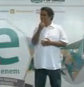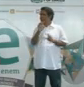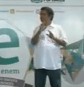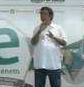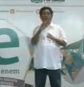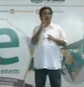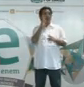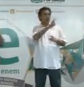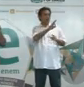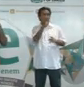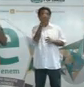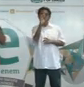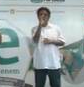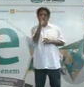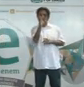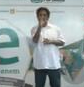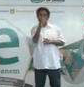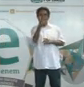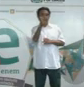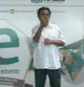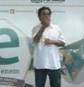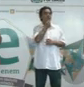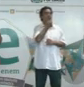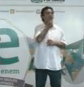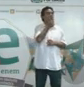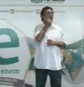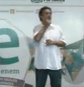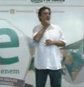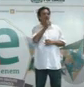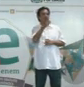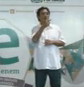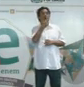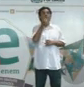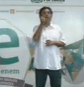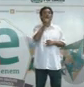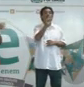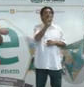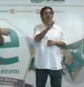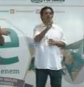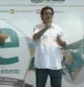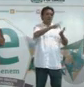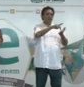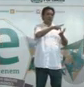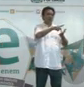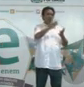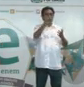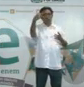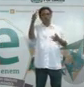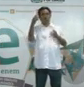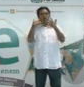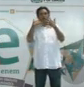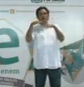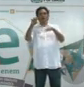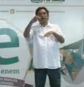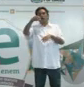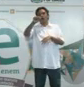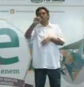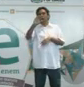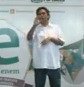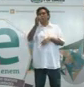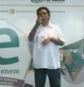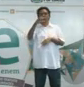Na visão científica não existe homem, não existe mulher. Homem e mulher é no realismo. No naturalismo é